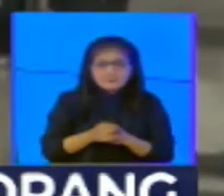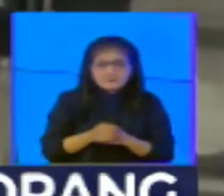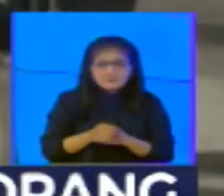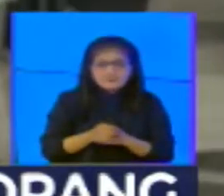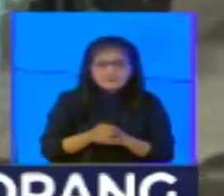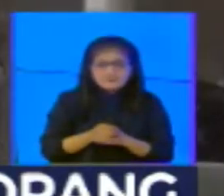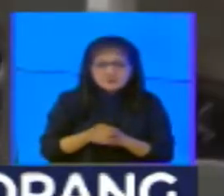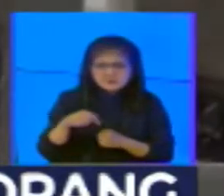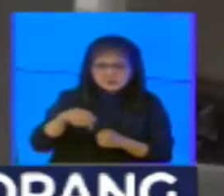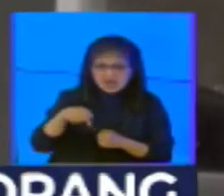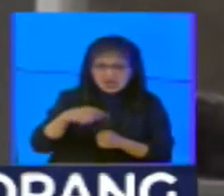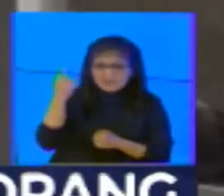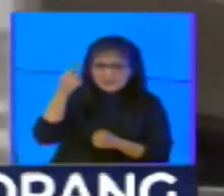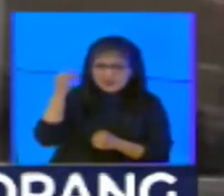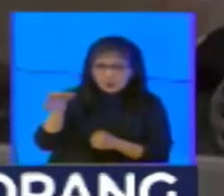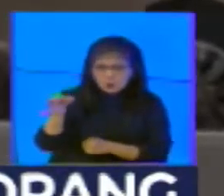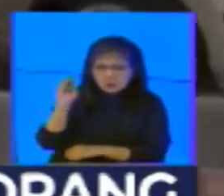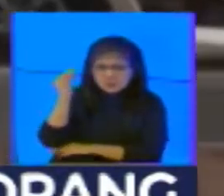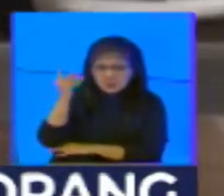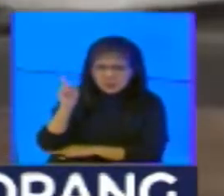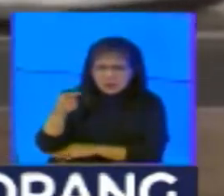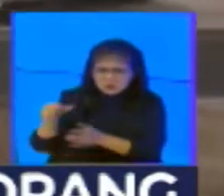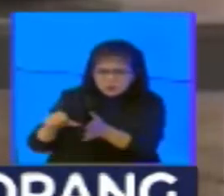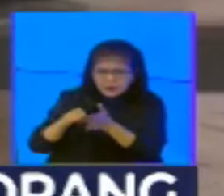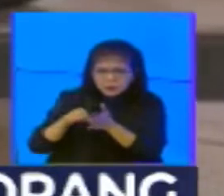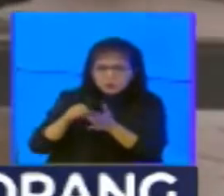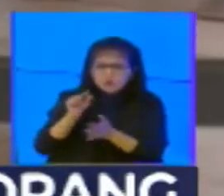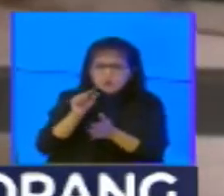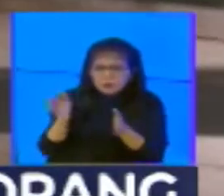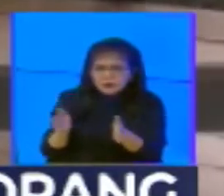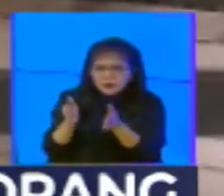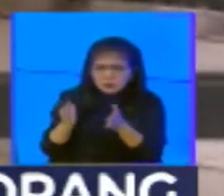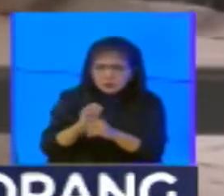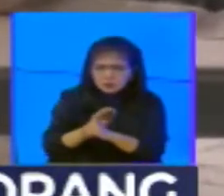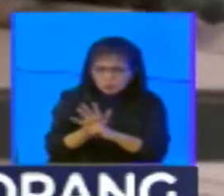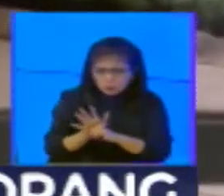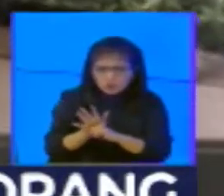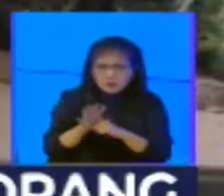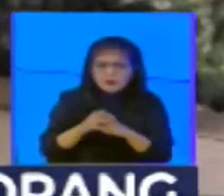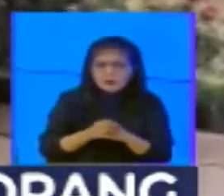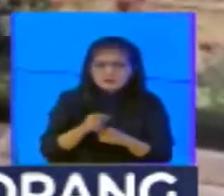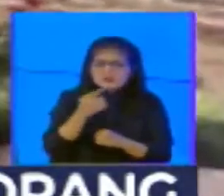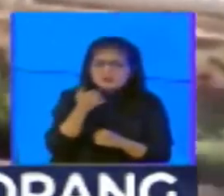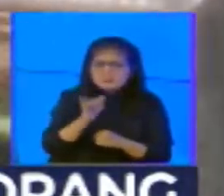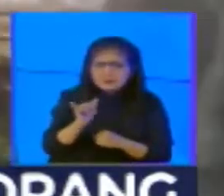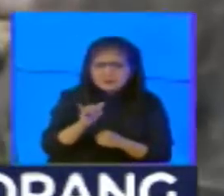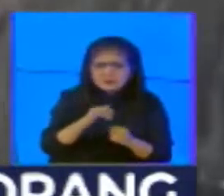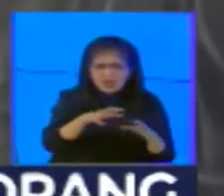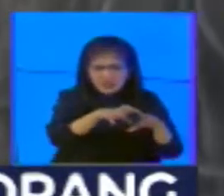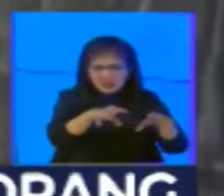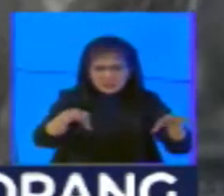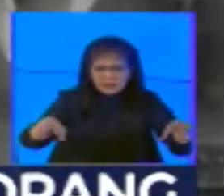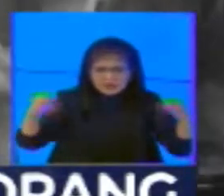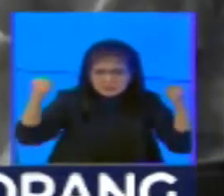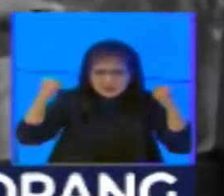Saat ini Pemprov DKI Jakarta membutuhkan bantuan selama penanganan COVID-19, terutama berupa alat kesehatan bagi tenaga medis dan